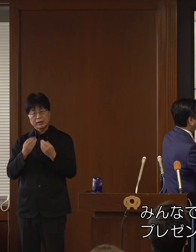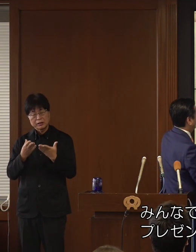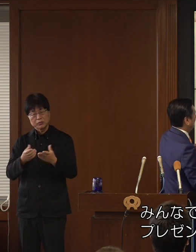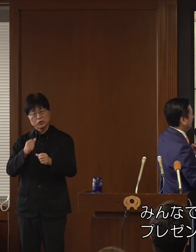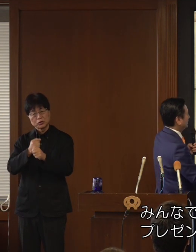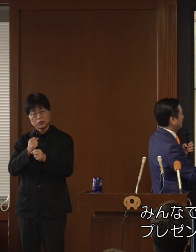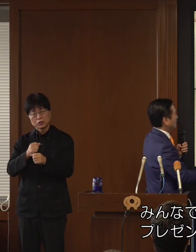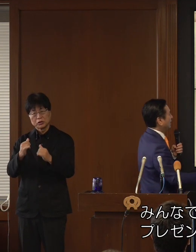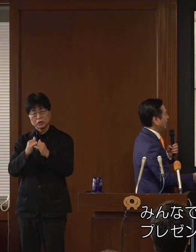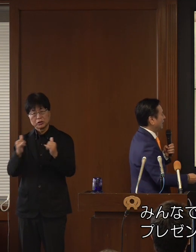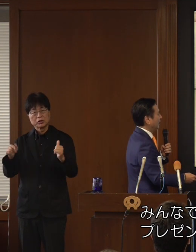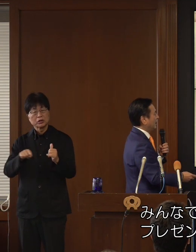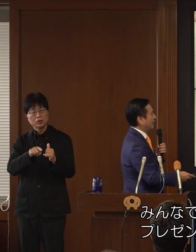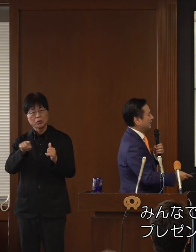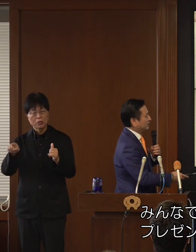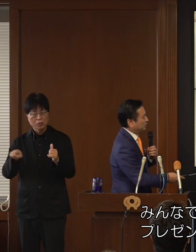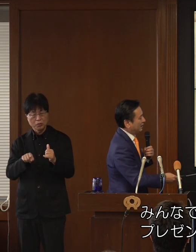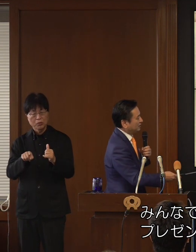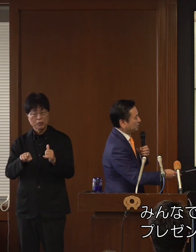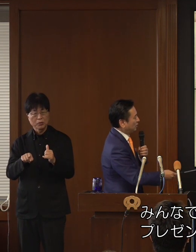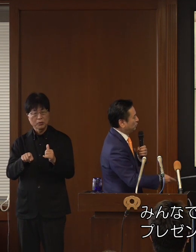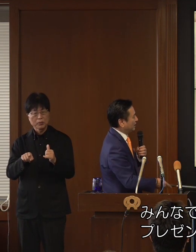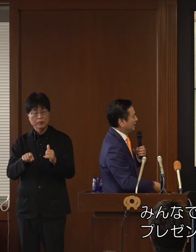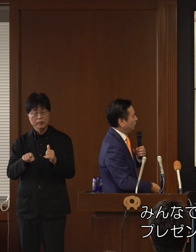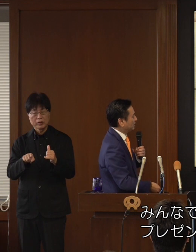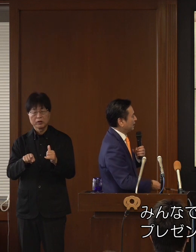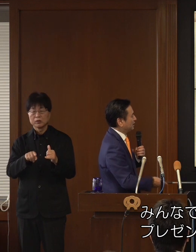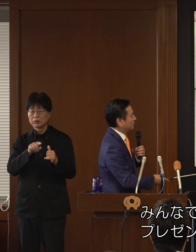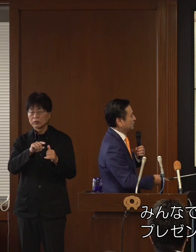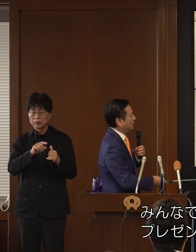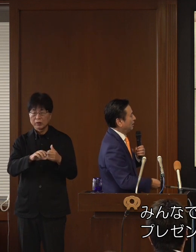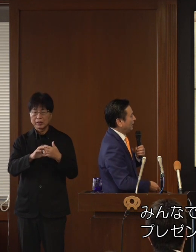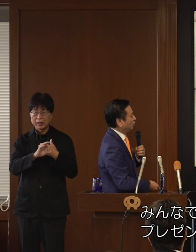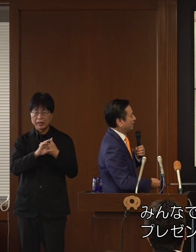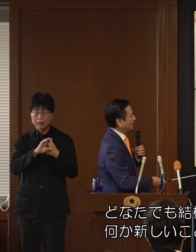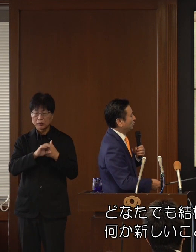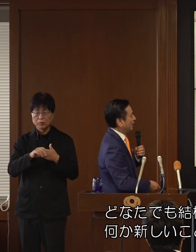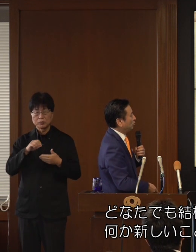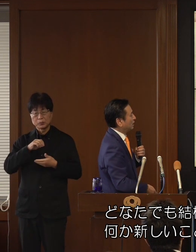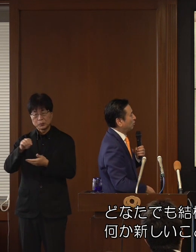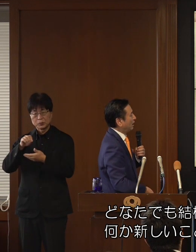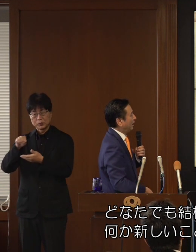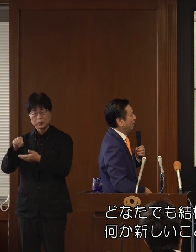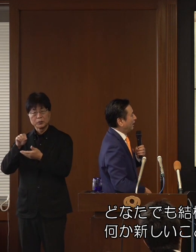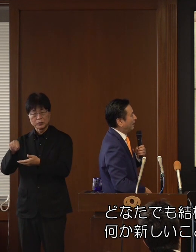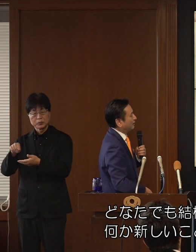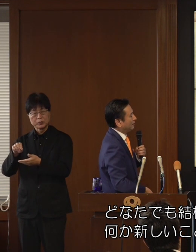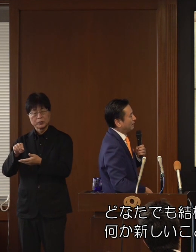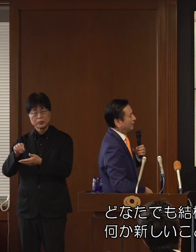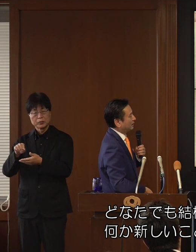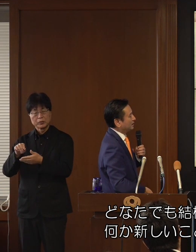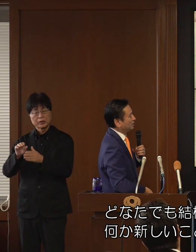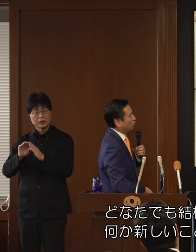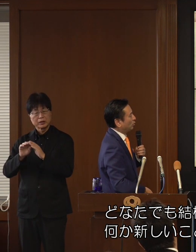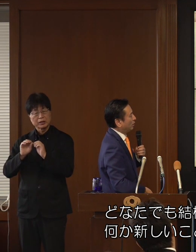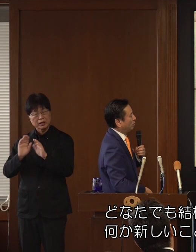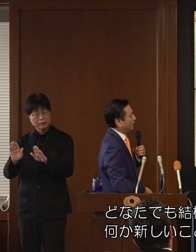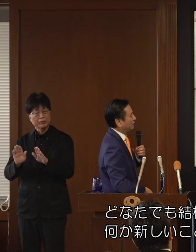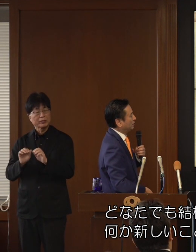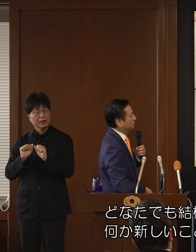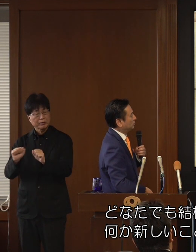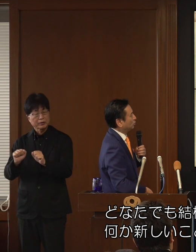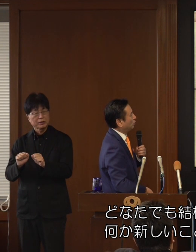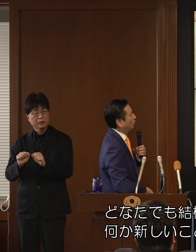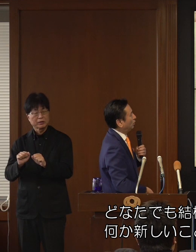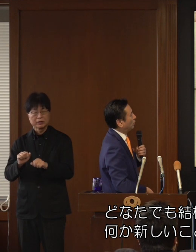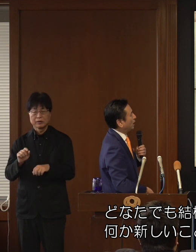でさまざまな実例についてのプレゼンをしたりします。どなたでも結構なので、なんか新しいことをやろうか